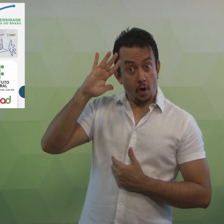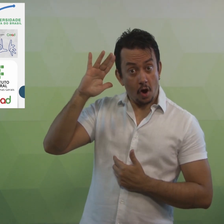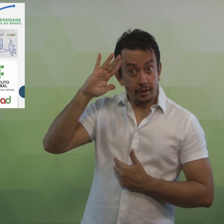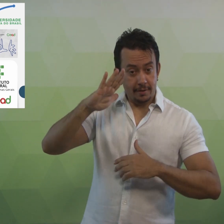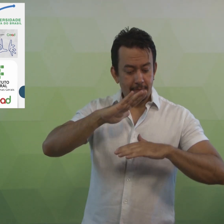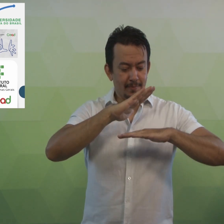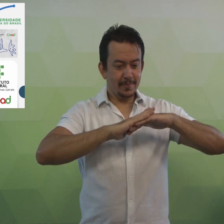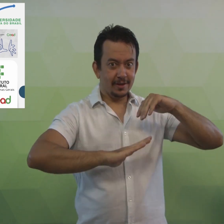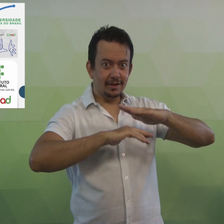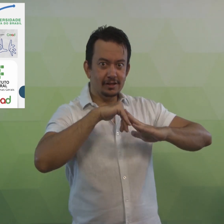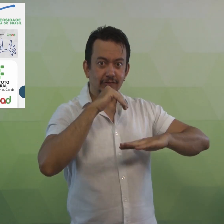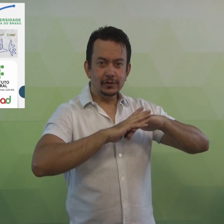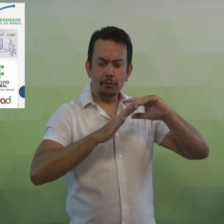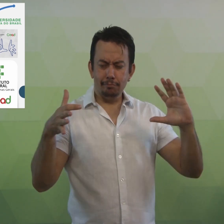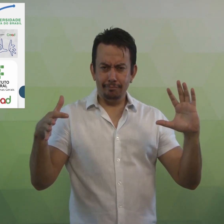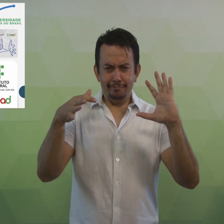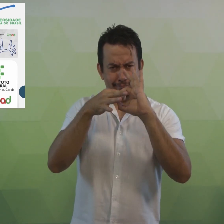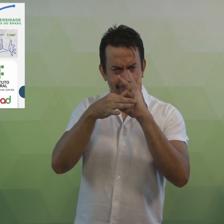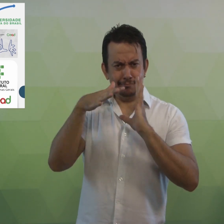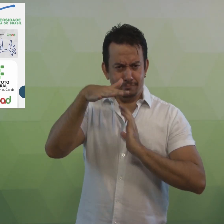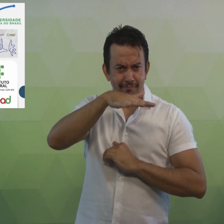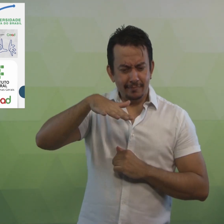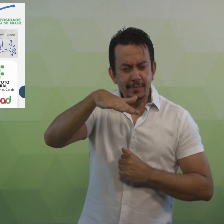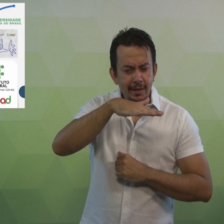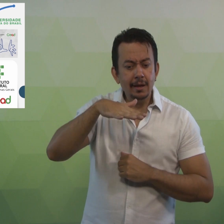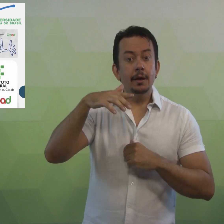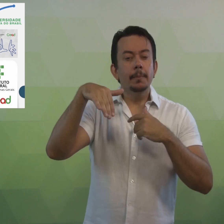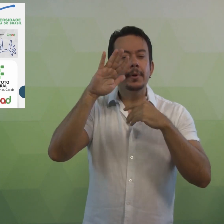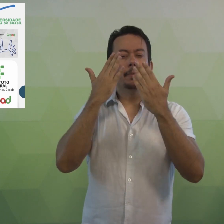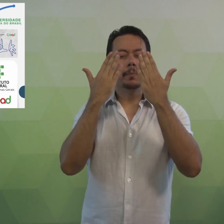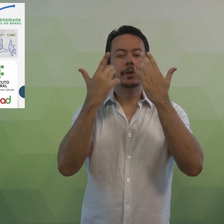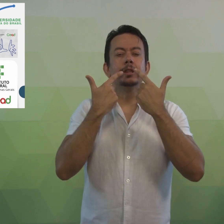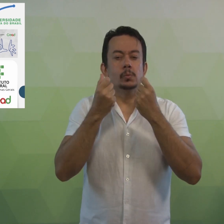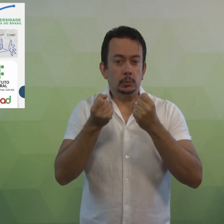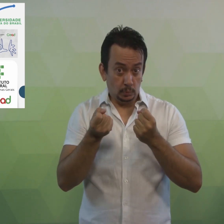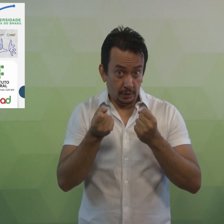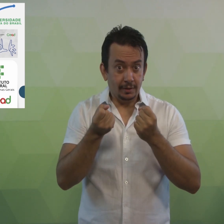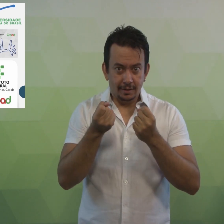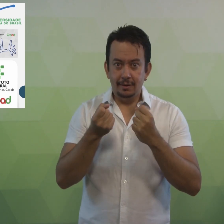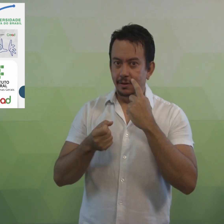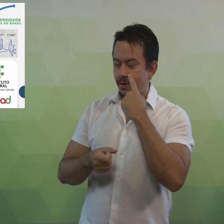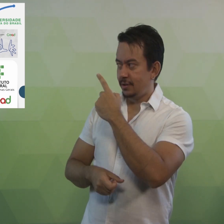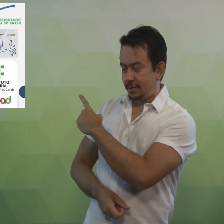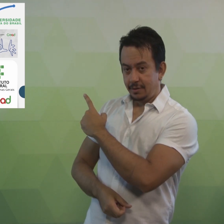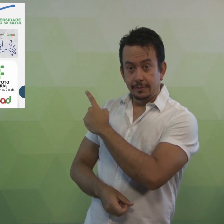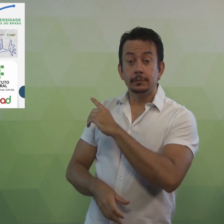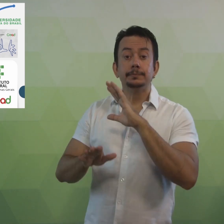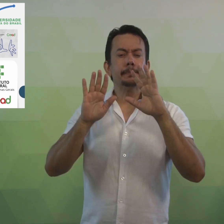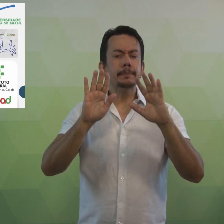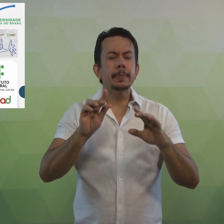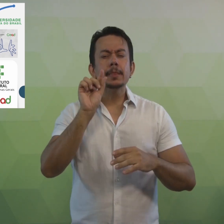Agora eu irei explicar um pouquinho para vocês sobre a parte teórica e prática da psicolinguística.